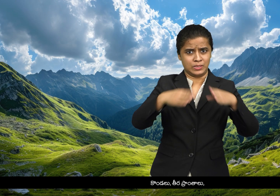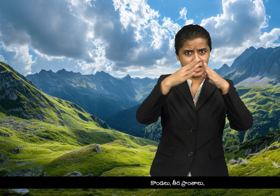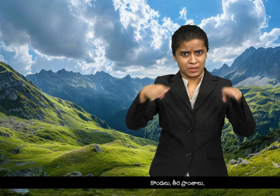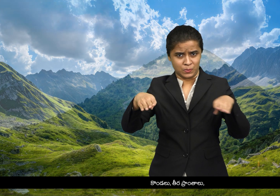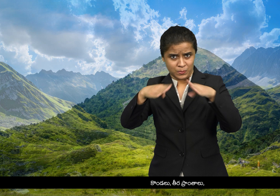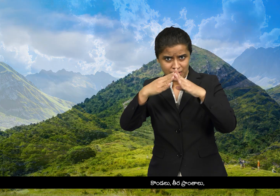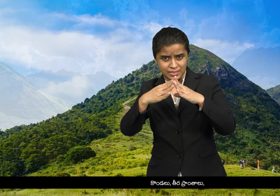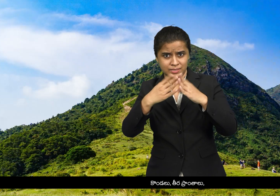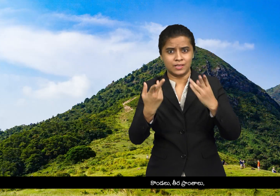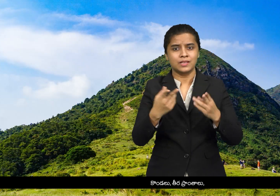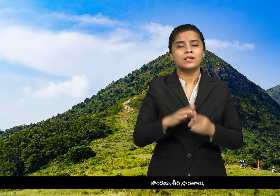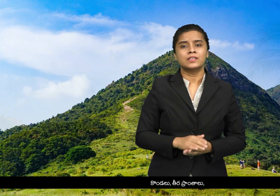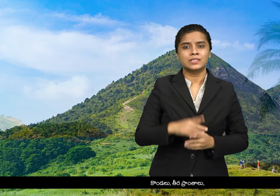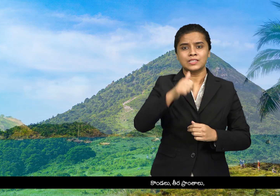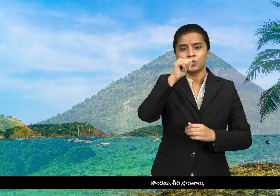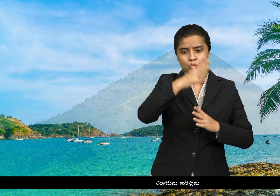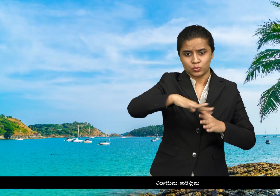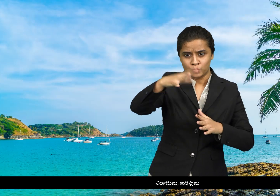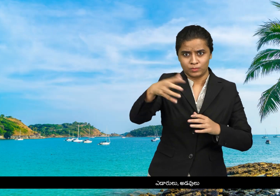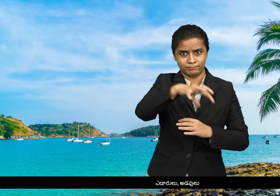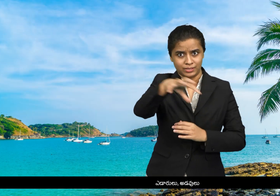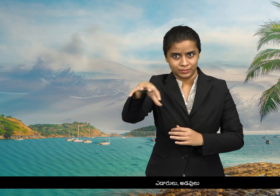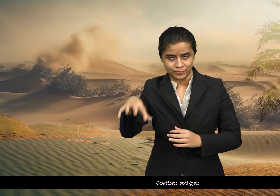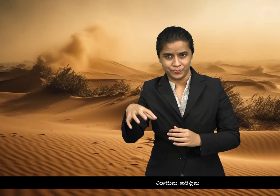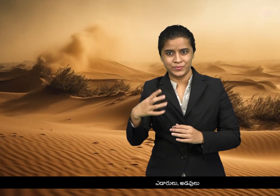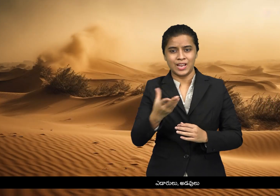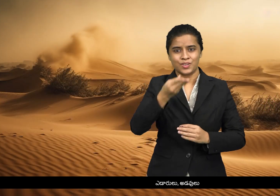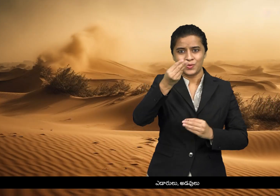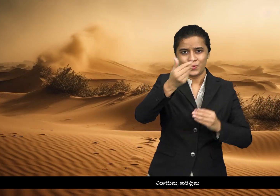కొండలు, తీర ప్రాంతాలు, ఎడారులు, అడవులు